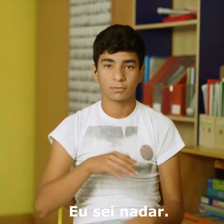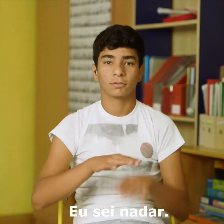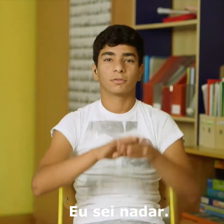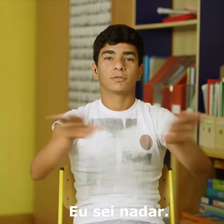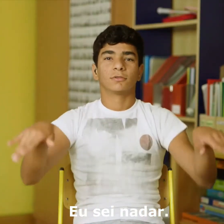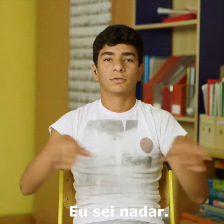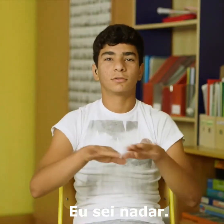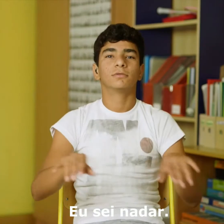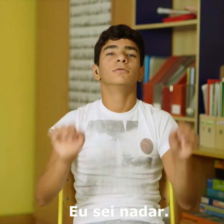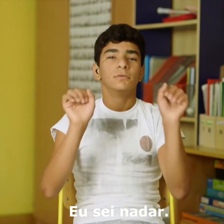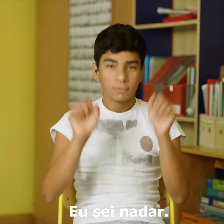nadar.